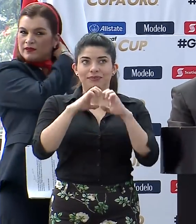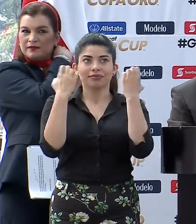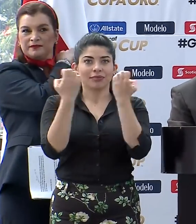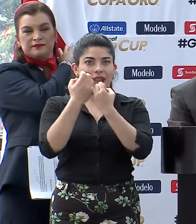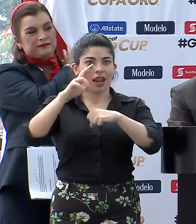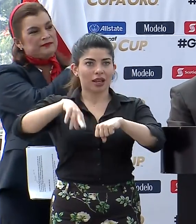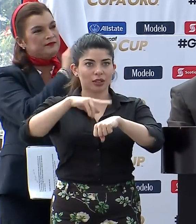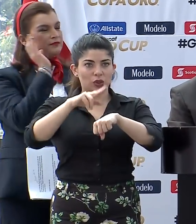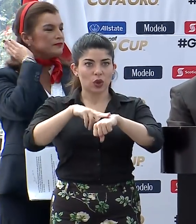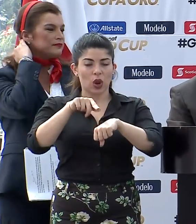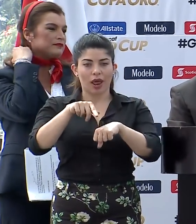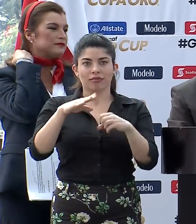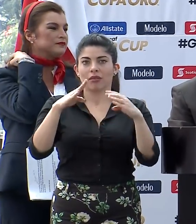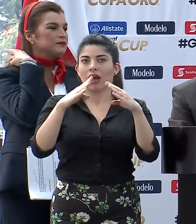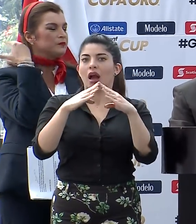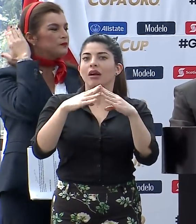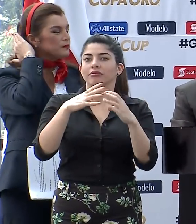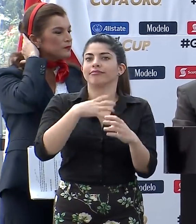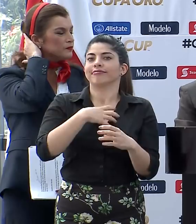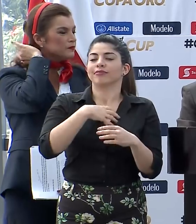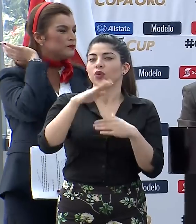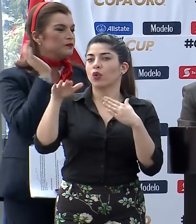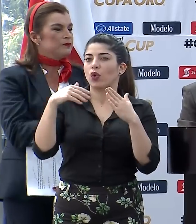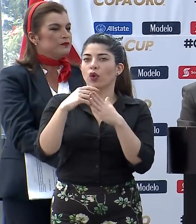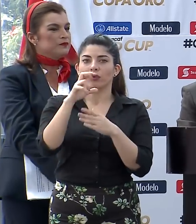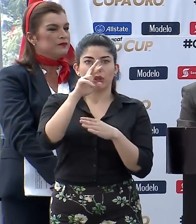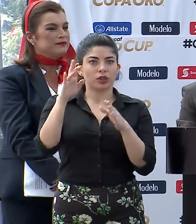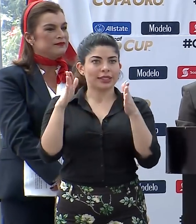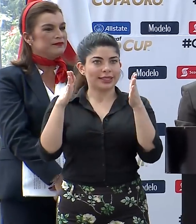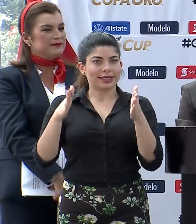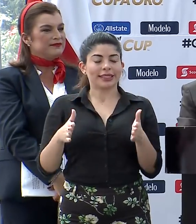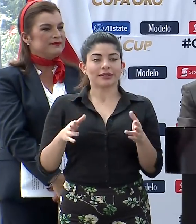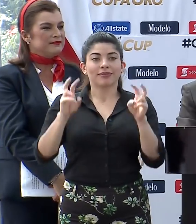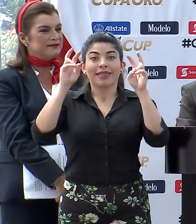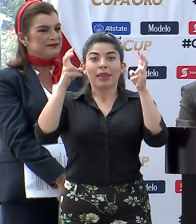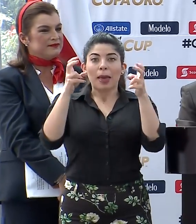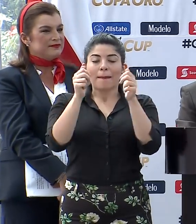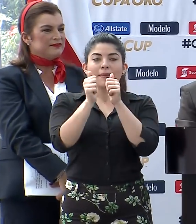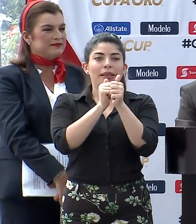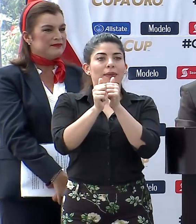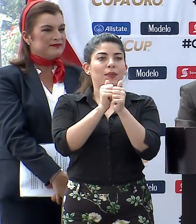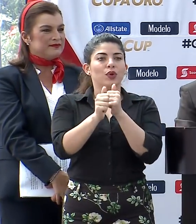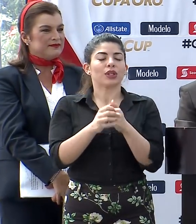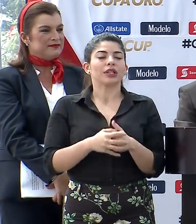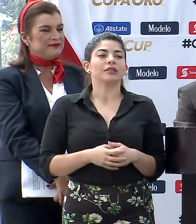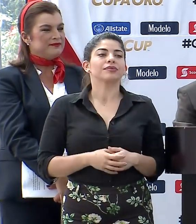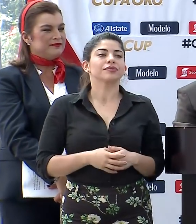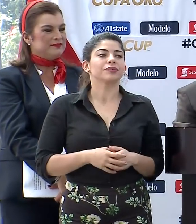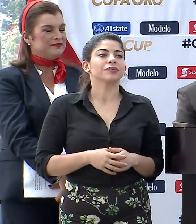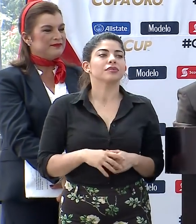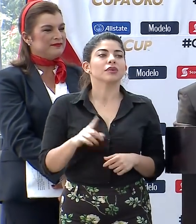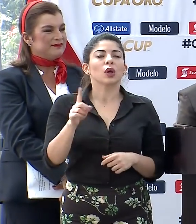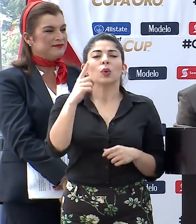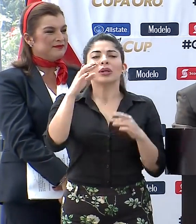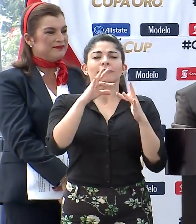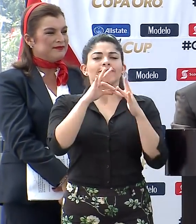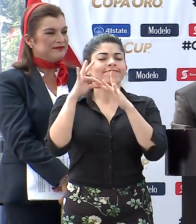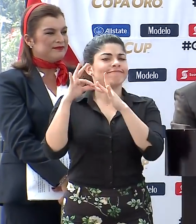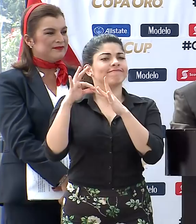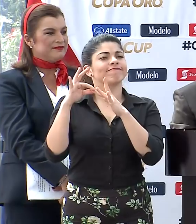Nacional, pues la casa de todos los costarricenses en el tema del deporte, y una de las